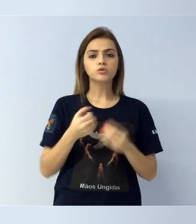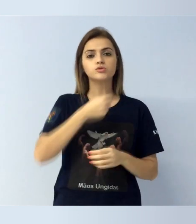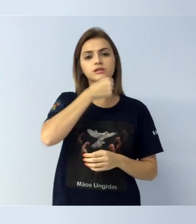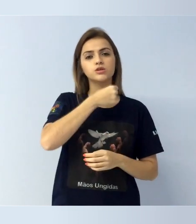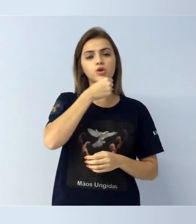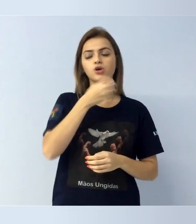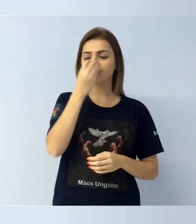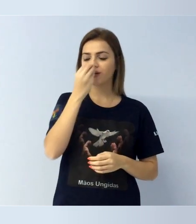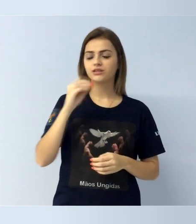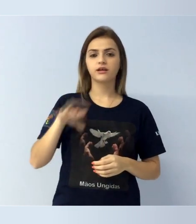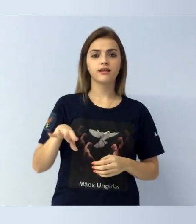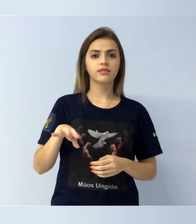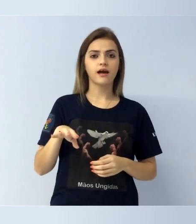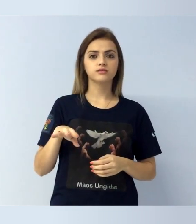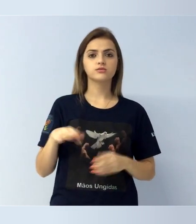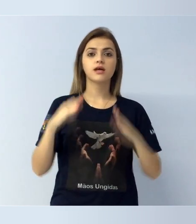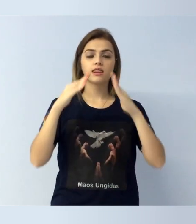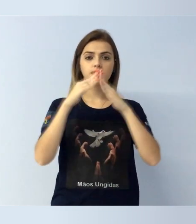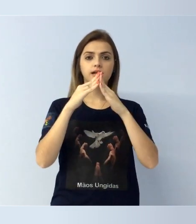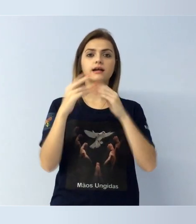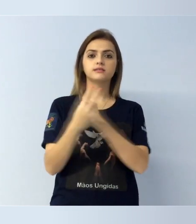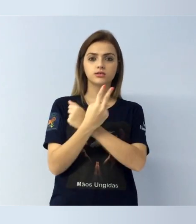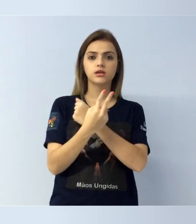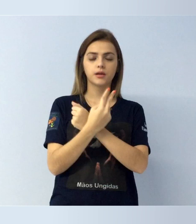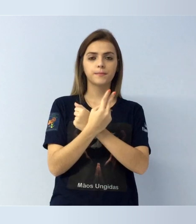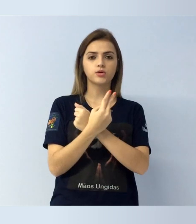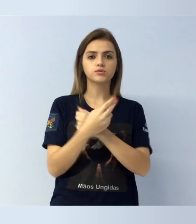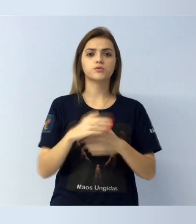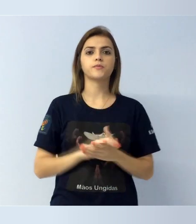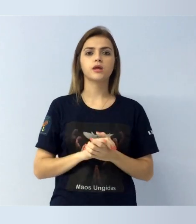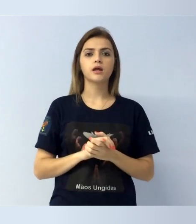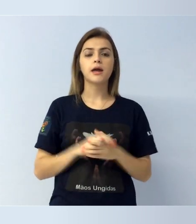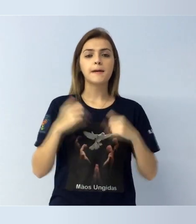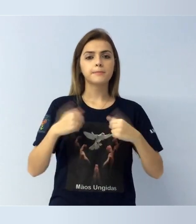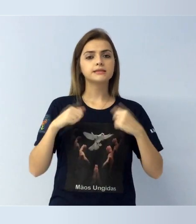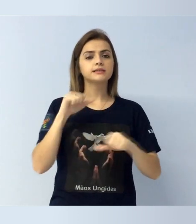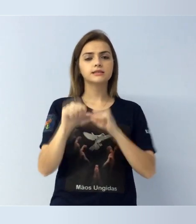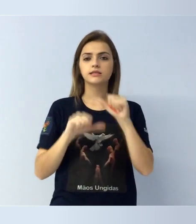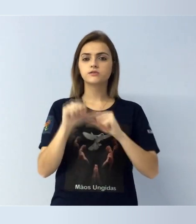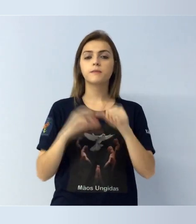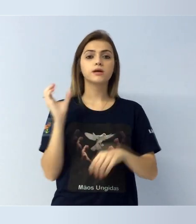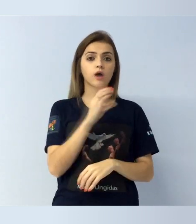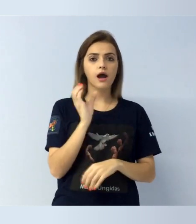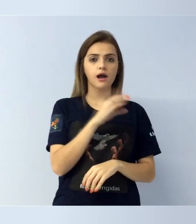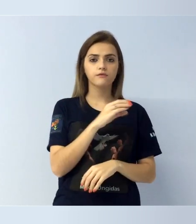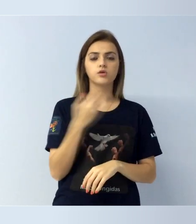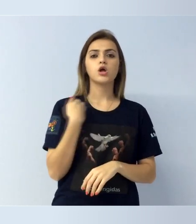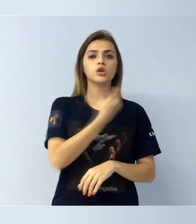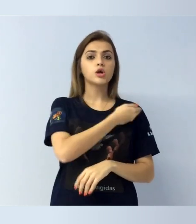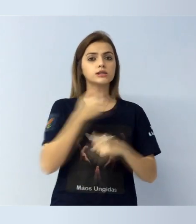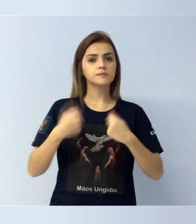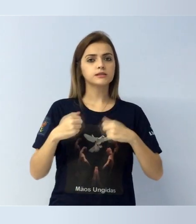foram abandonados nessas casas de repouso? É urgente uma inversão de tendência. Devemos